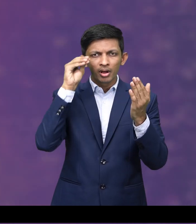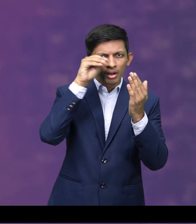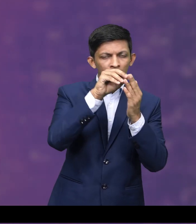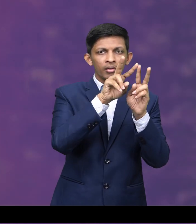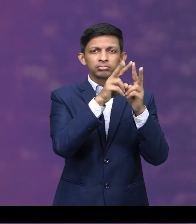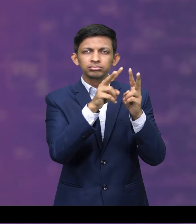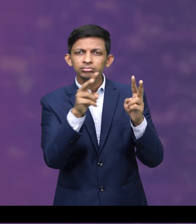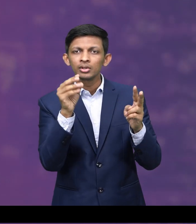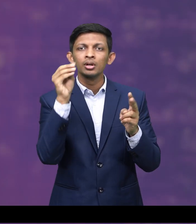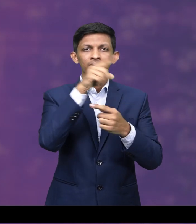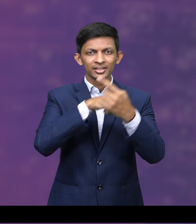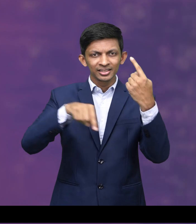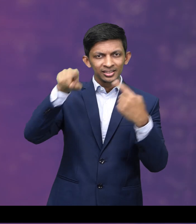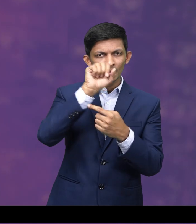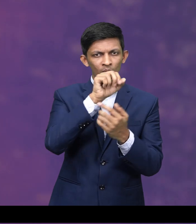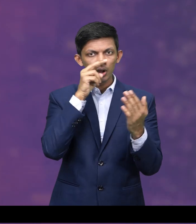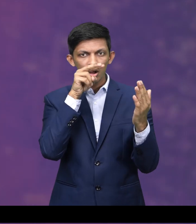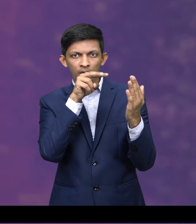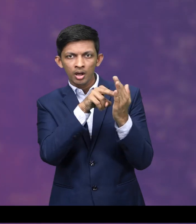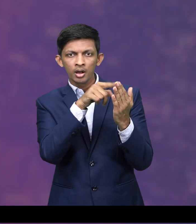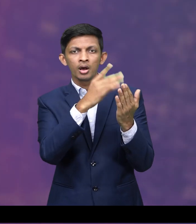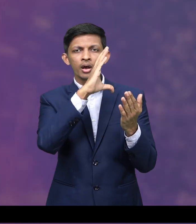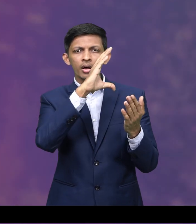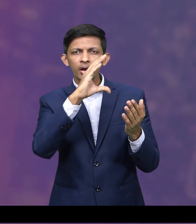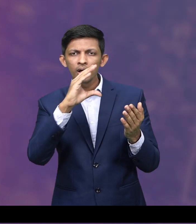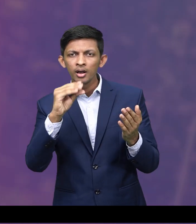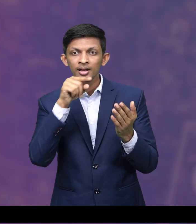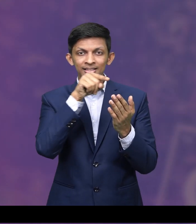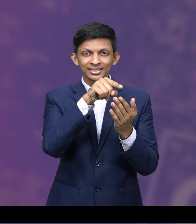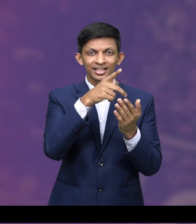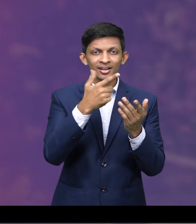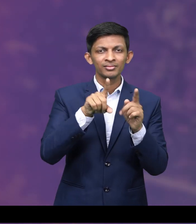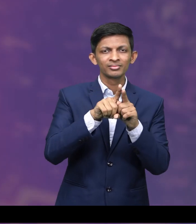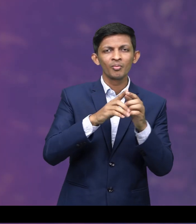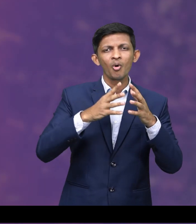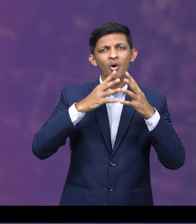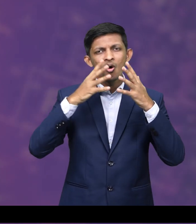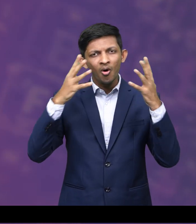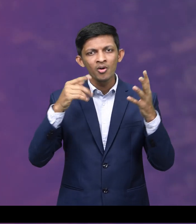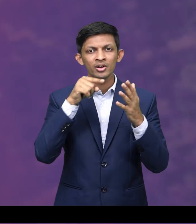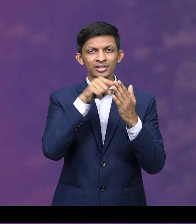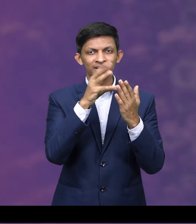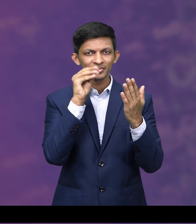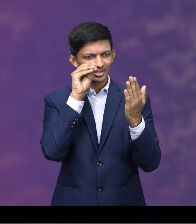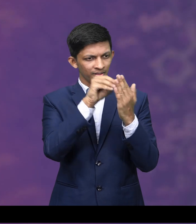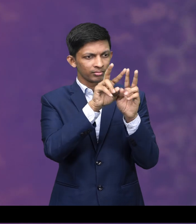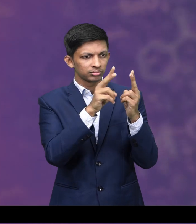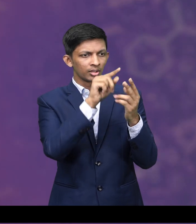ఎలక్ట్రాన్లతో ఎక్కువ షెల్లు స్క్రీన్లుగా పనిచేస్తాయి మరియు వాలెన్స్ ఎలక్ట్రాన్లపై అణు